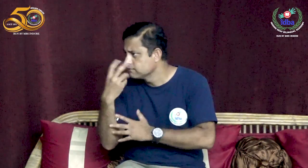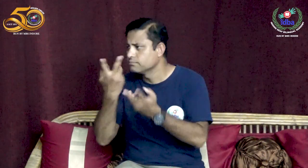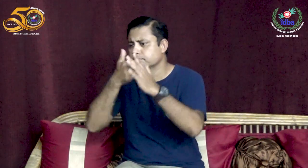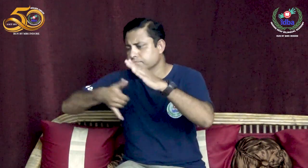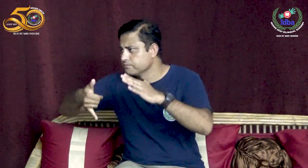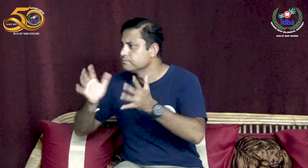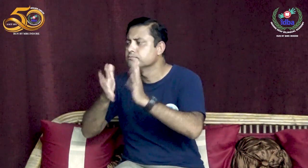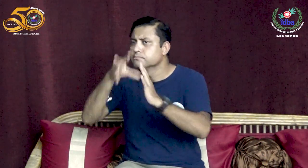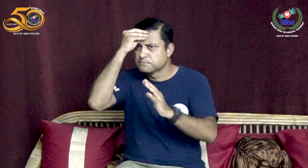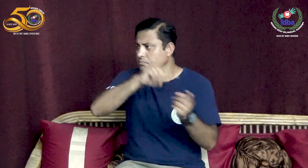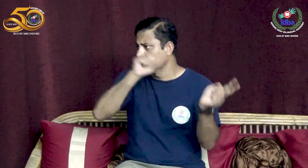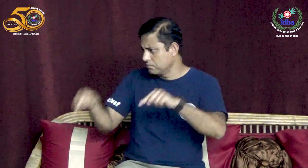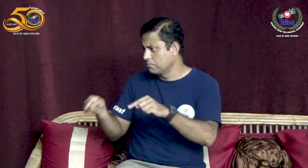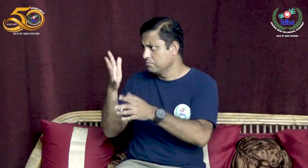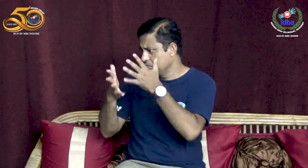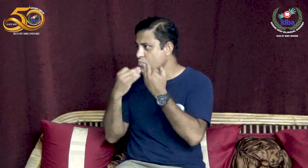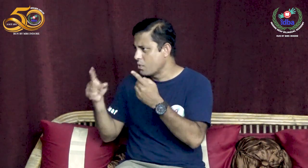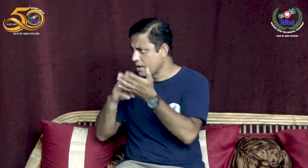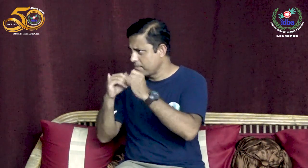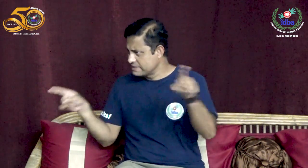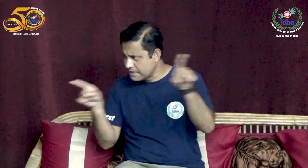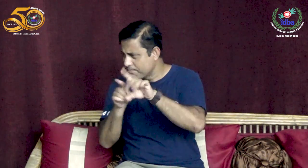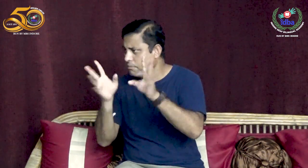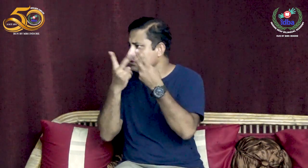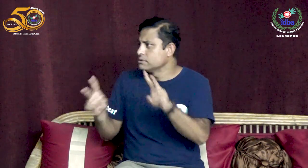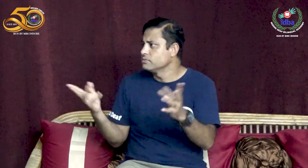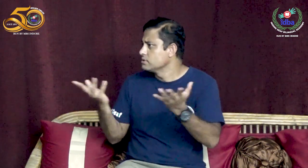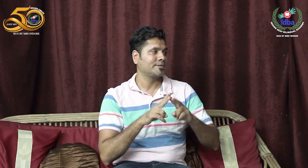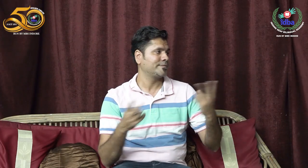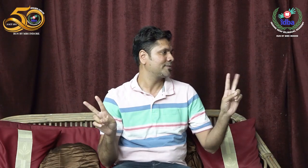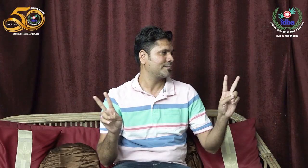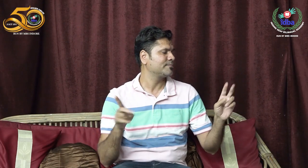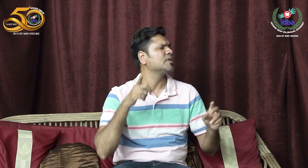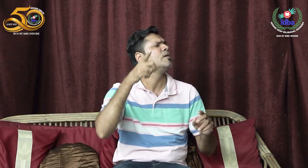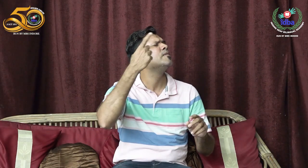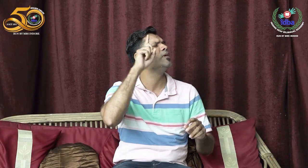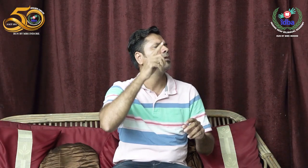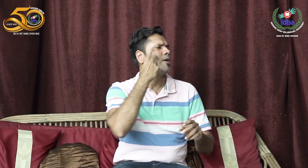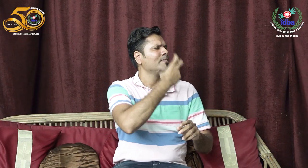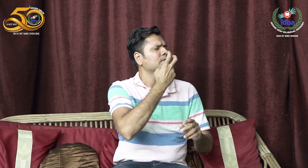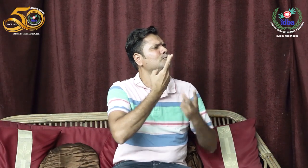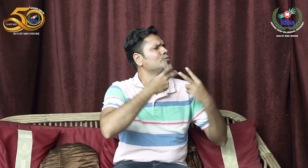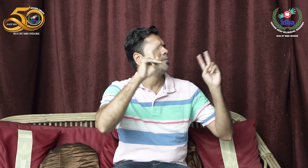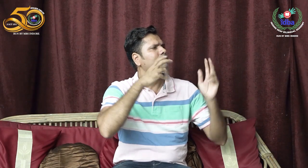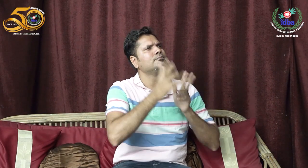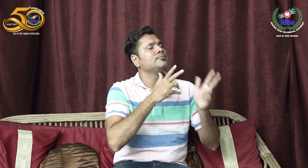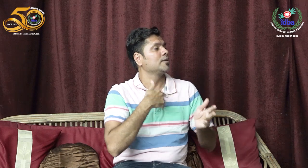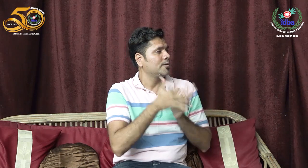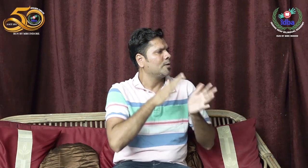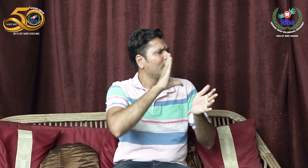तो आपकी जो क्लास थी वहाँ पर वो कैसी थी? वहाँ पर ओरल था या साइन सिस्टम था या साइन लैंग्वेज थी? और फिर यहाँ से उसका क्या डिफरेंस है? वहाँ